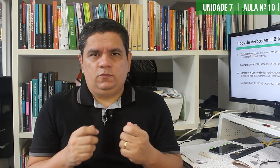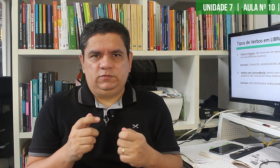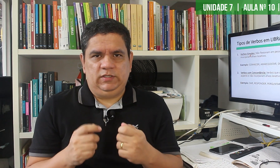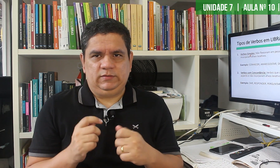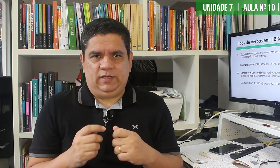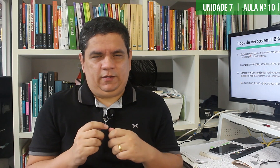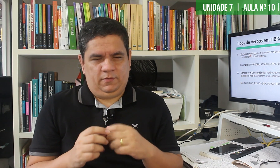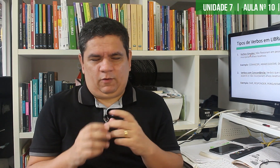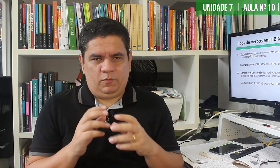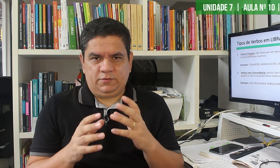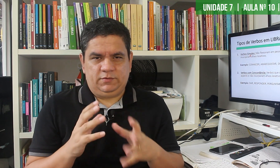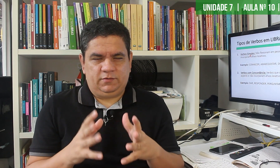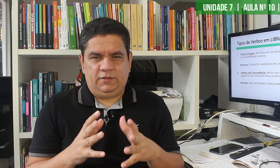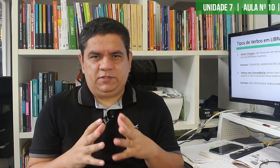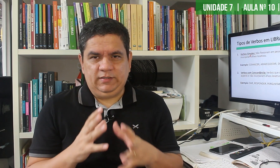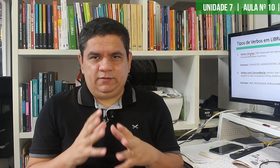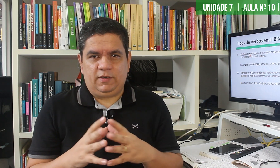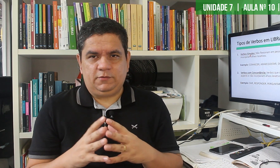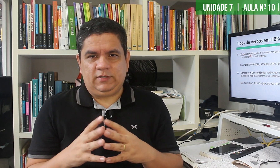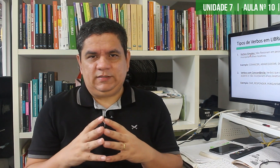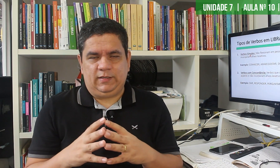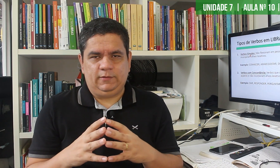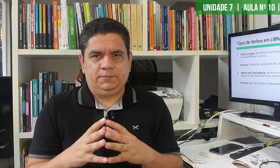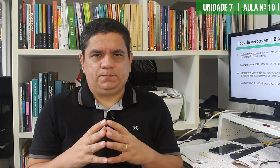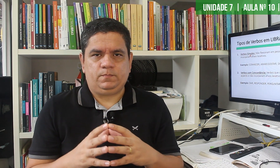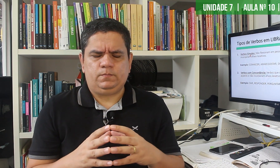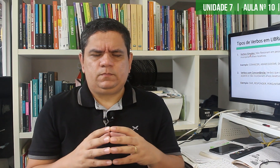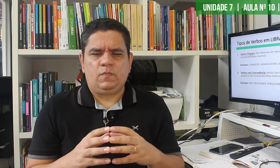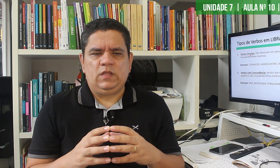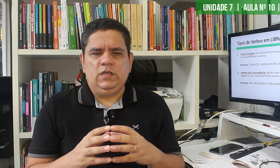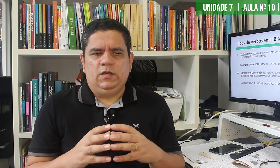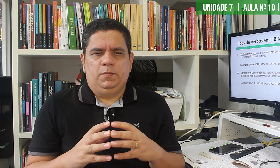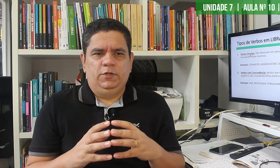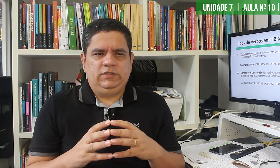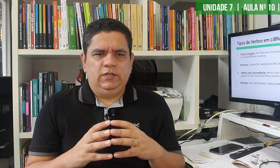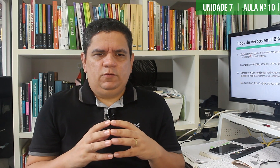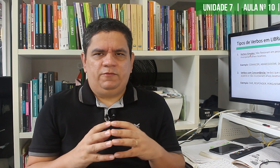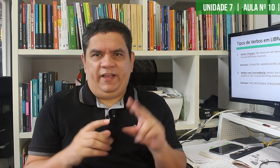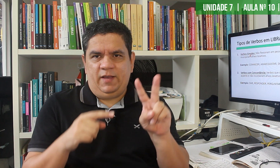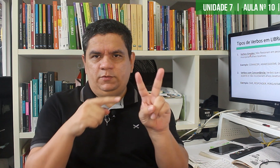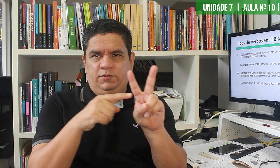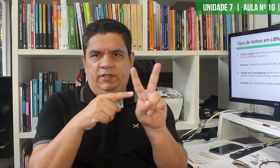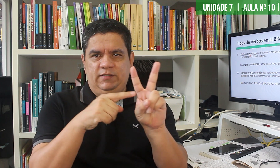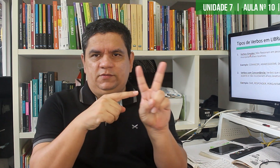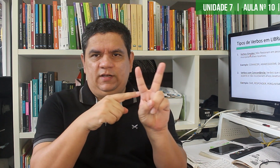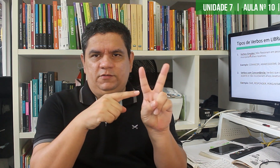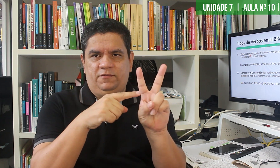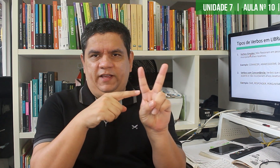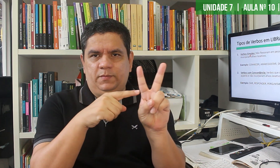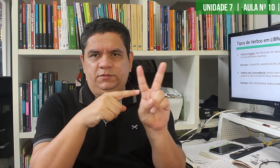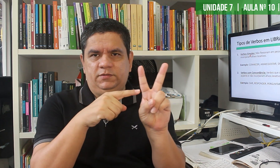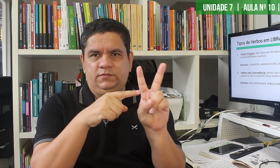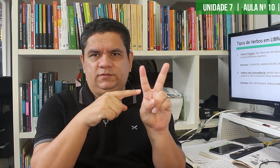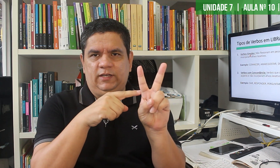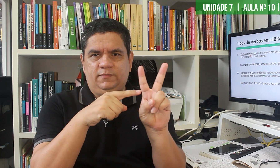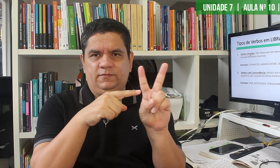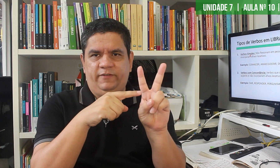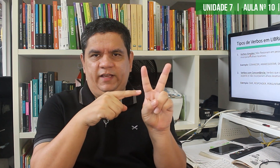perguntem, tá? Algumas coisas que eu tenho esquecido nas outras aulas. Bom, então, verbos, esse é o sinal de verbos, tá?